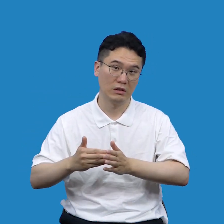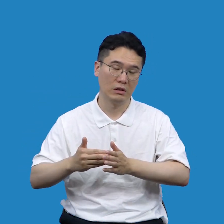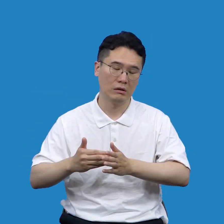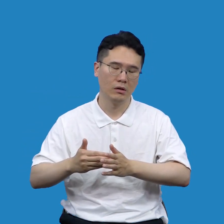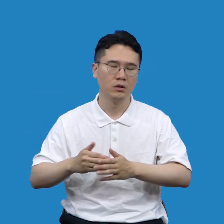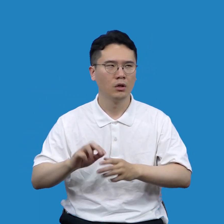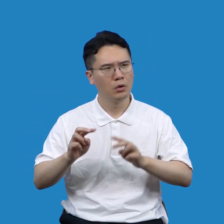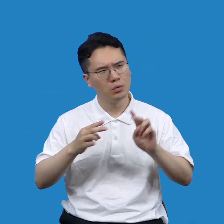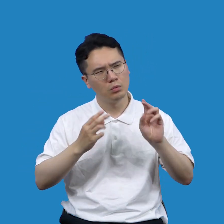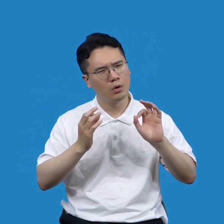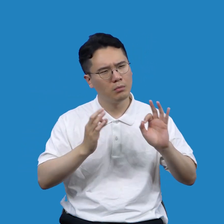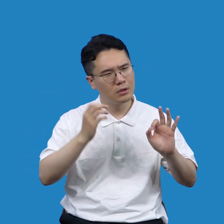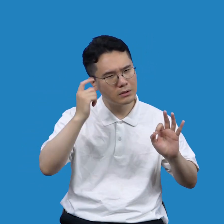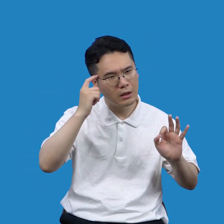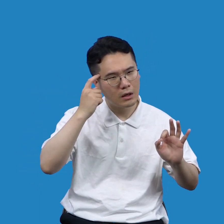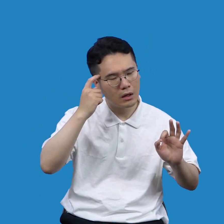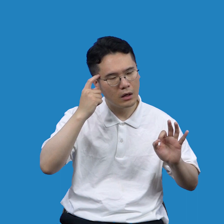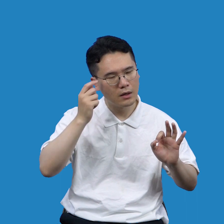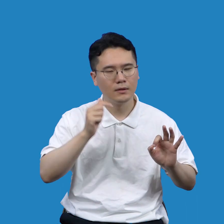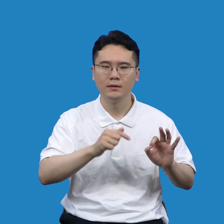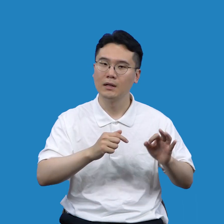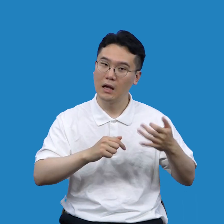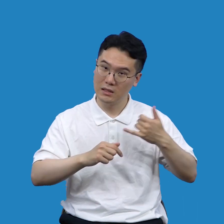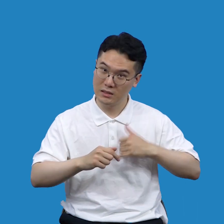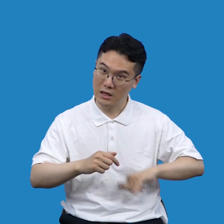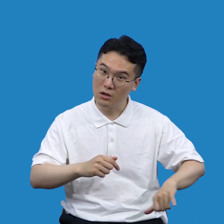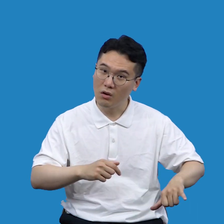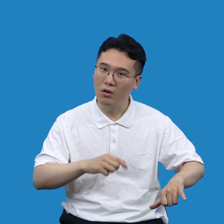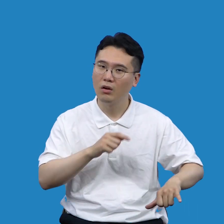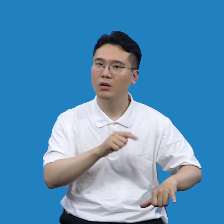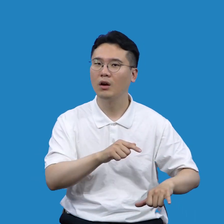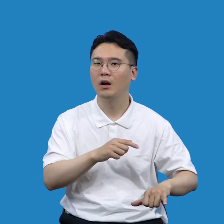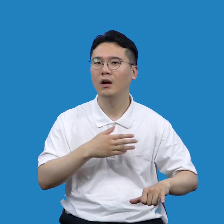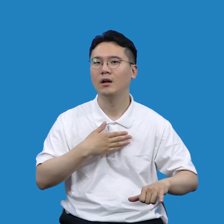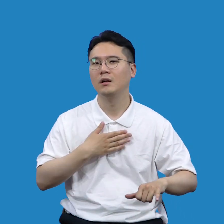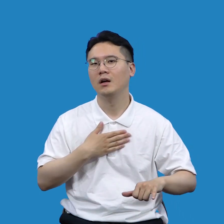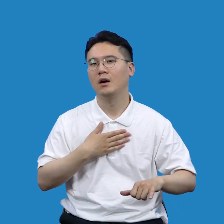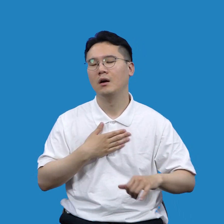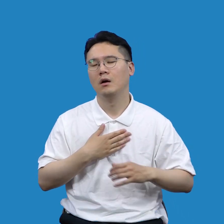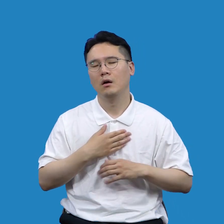이 아이를 제가 기르면서 그 아이가 속썩이던 그 순간조차도,